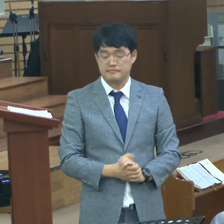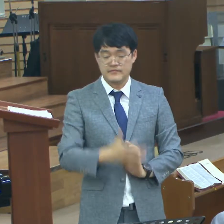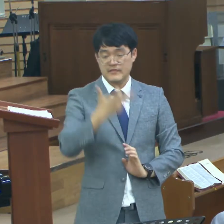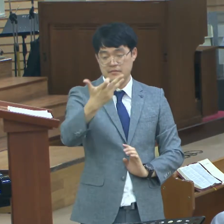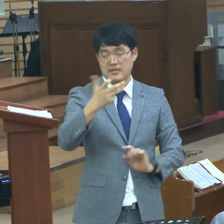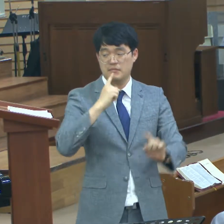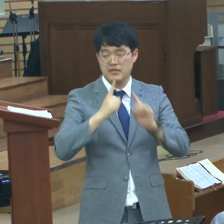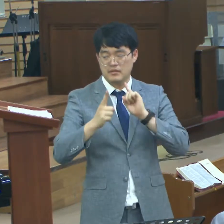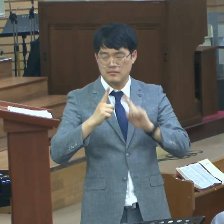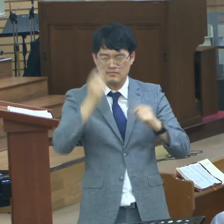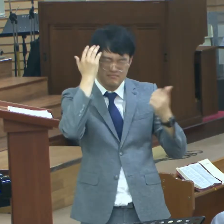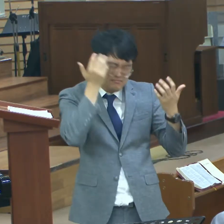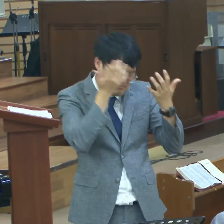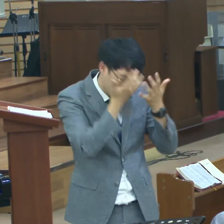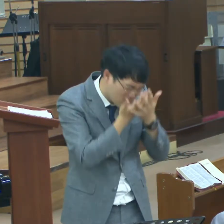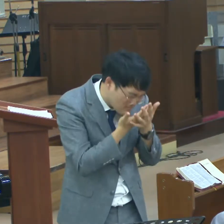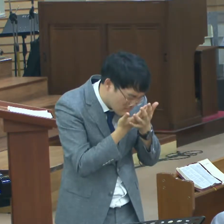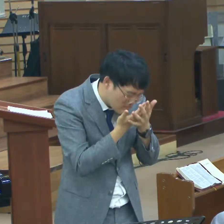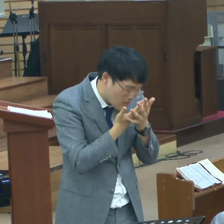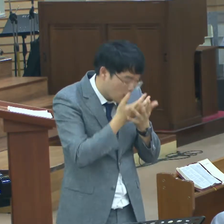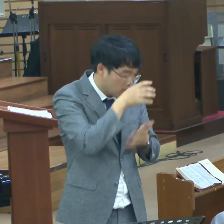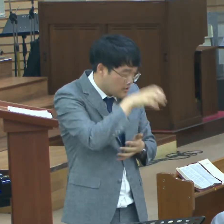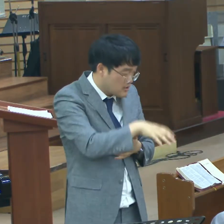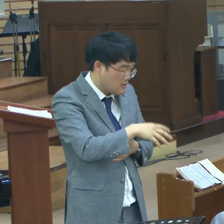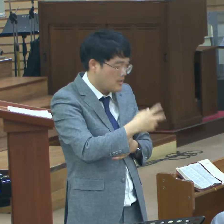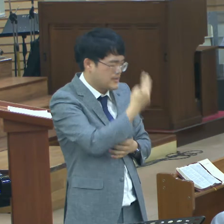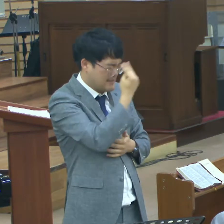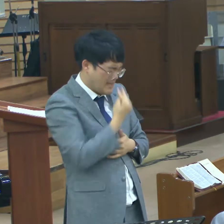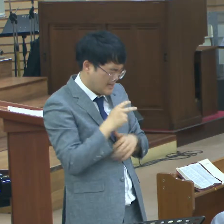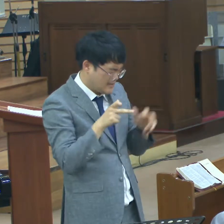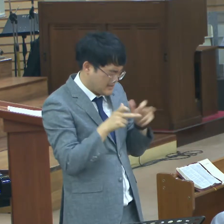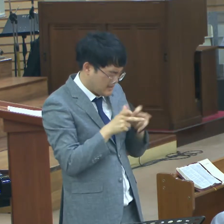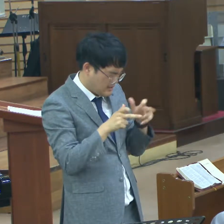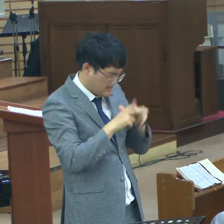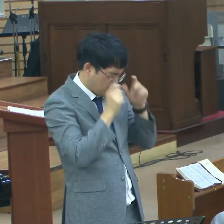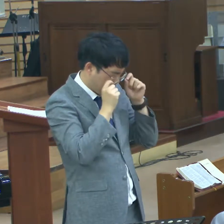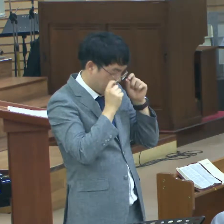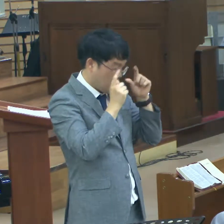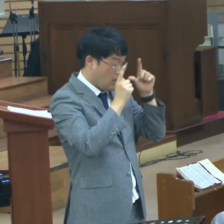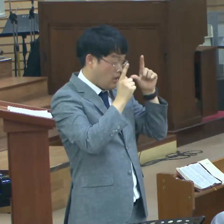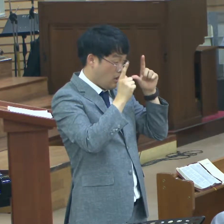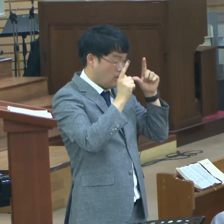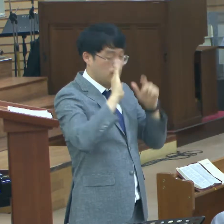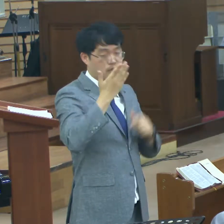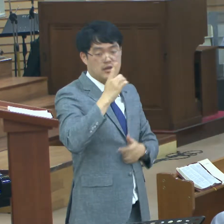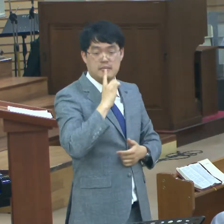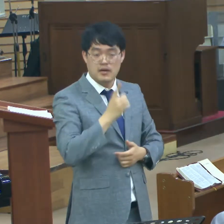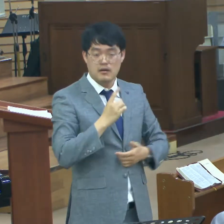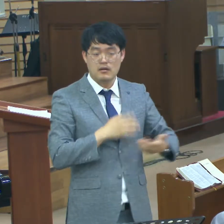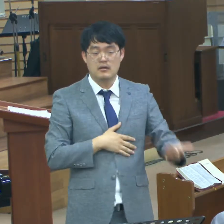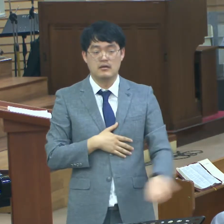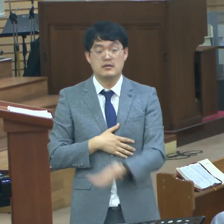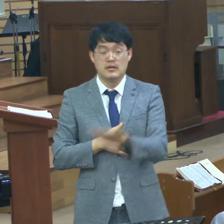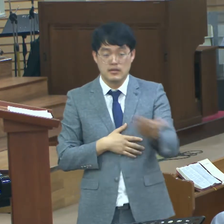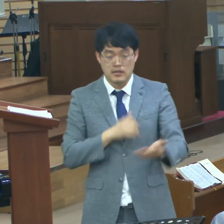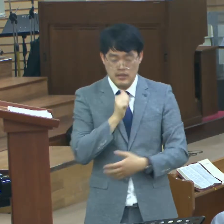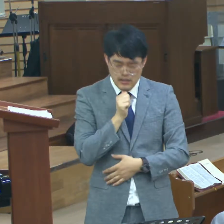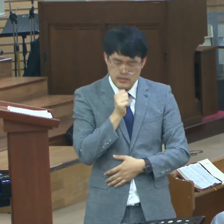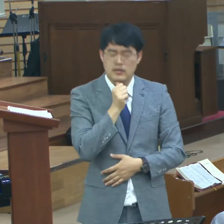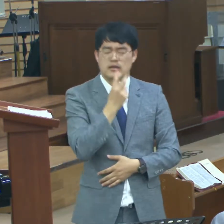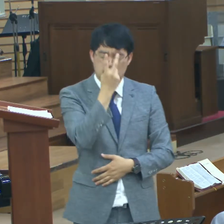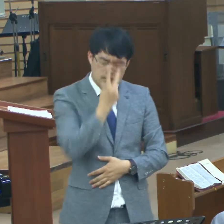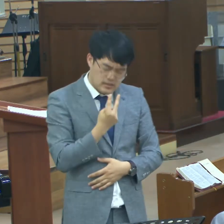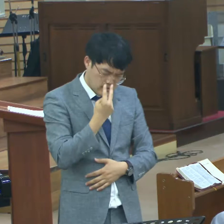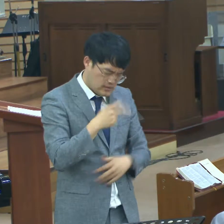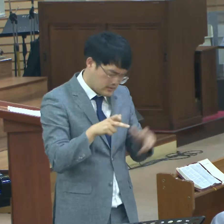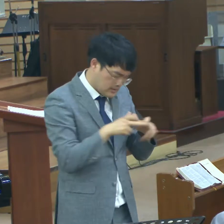18절 캄캄한 데서 시각장애인의 눈이 볼 것이다. 이 가난한 이 시각장애인들은 이름도 못